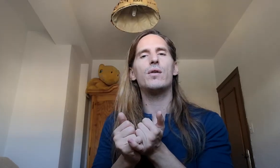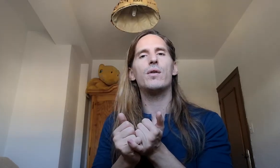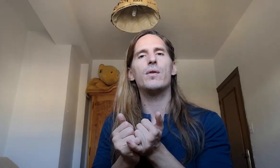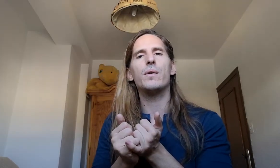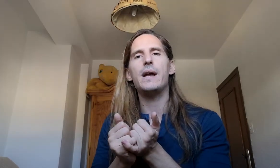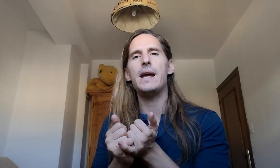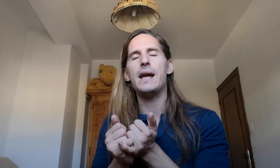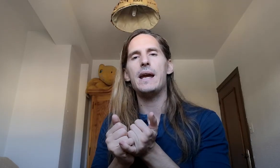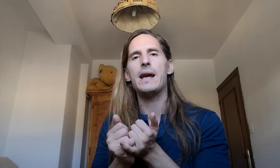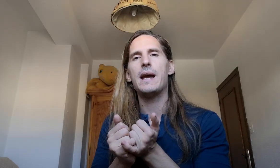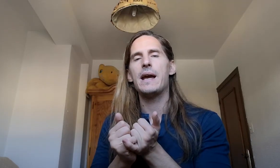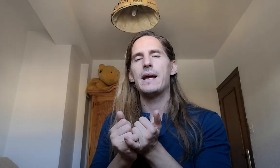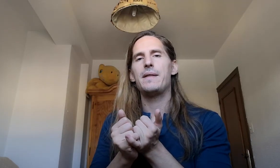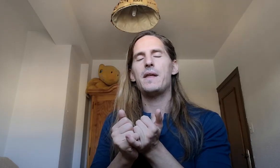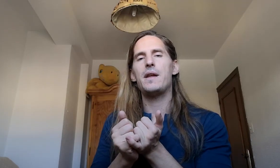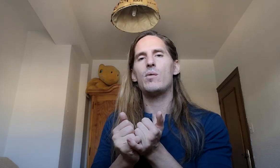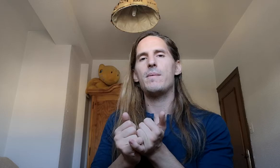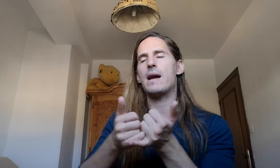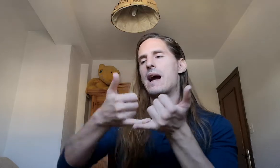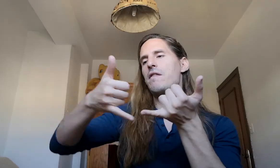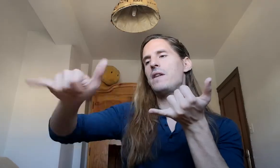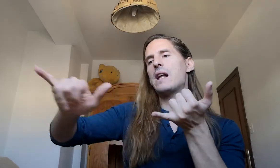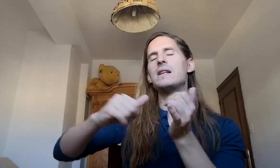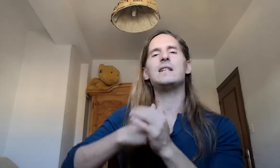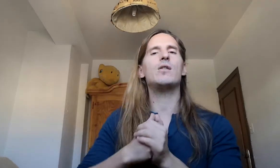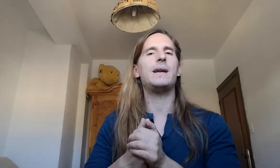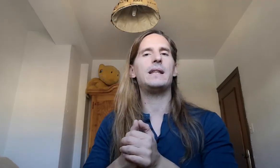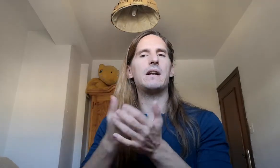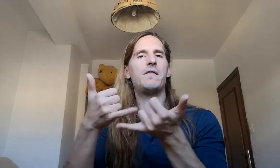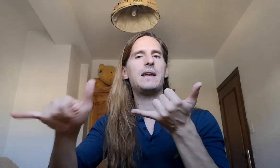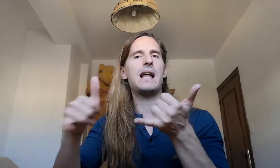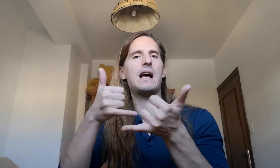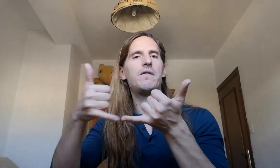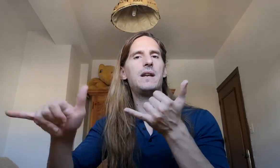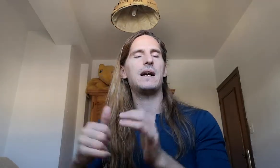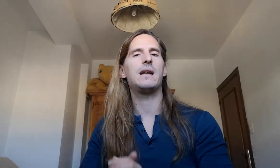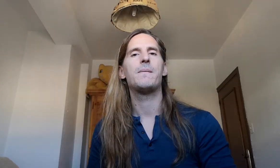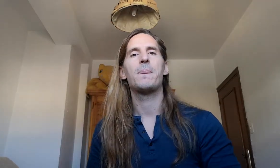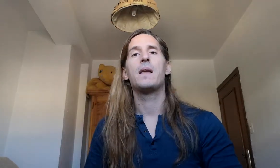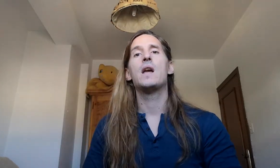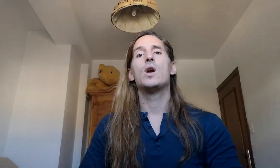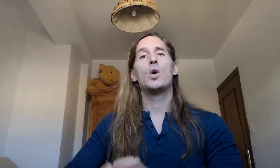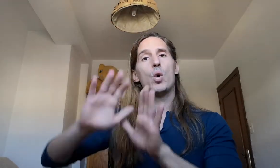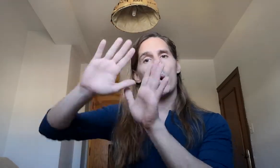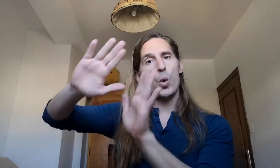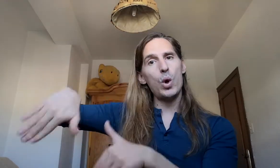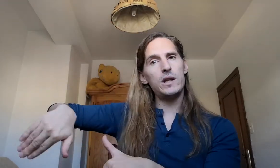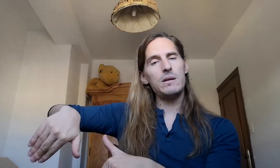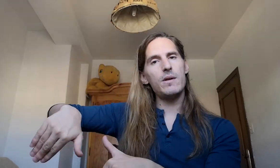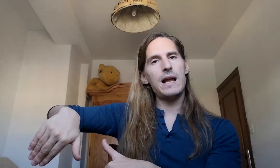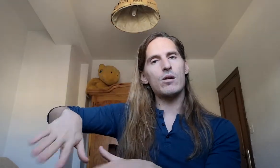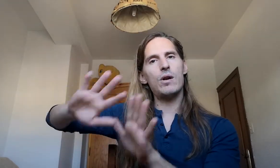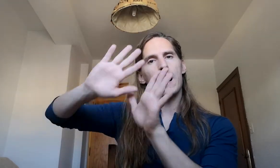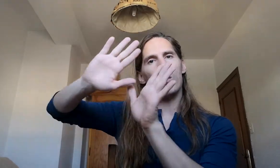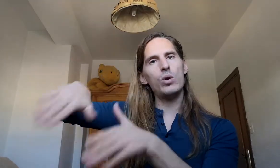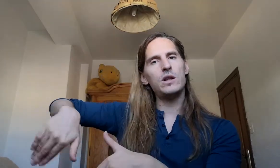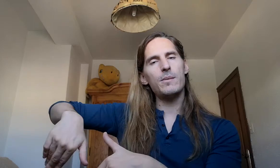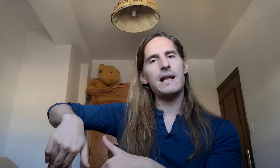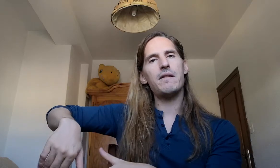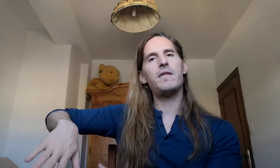siglo XIX, al final del siglo XX, al final. Último de la cola, último de la